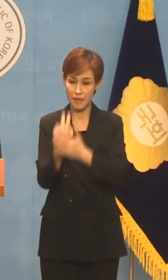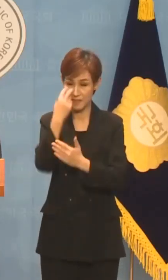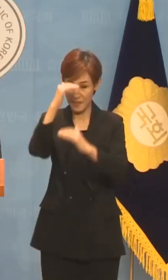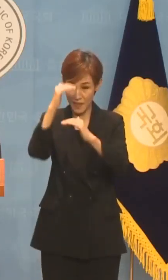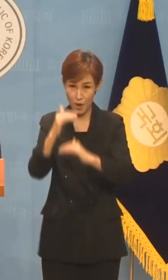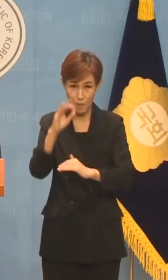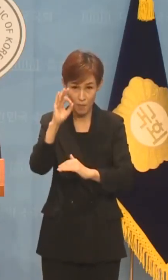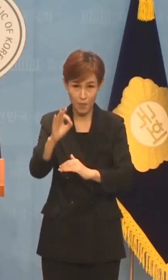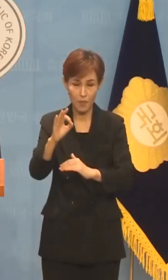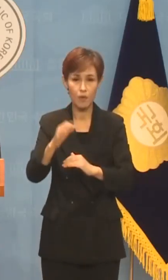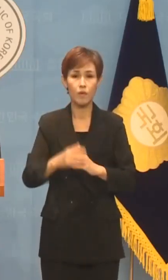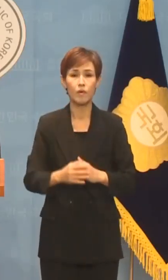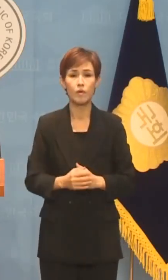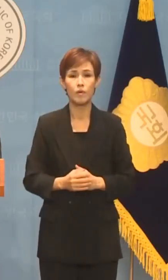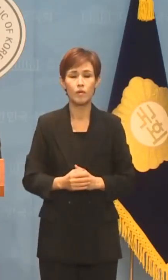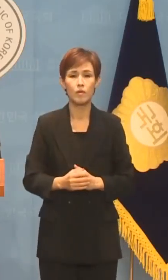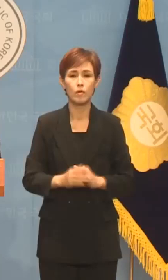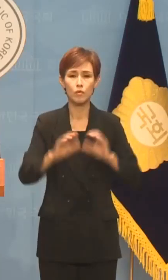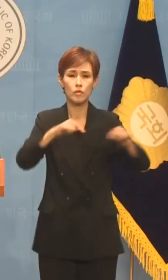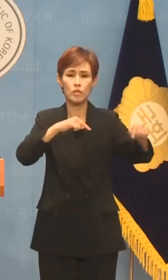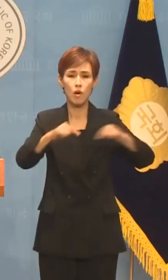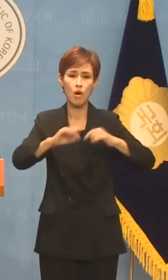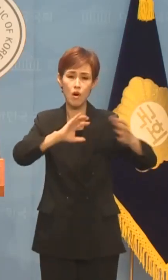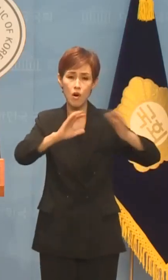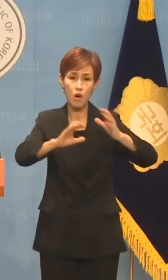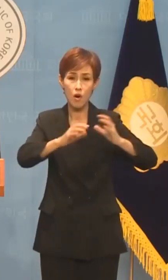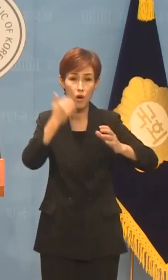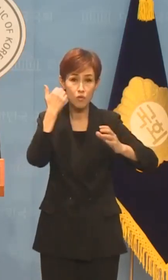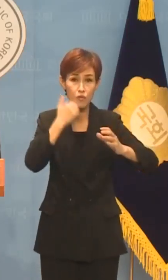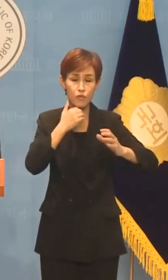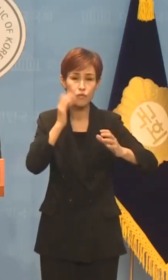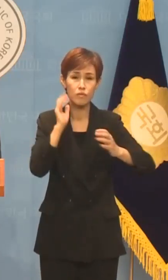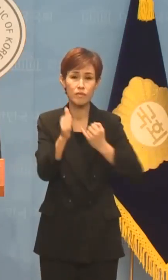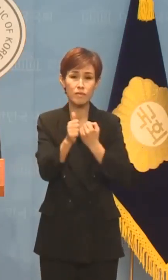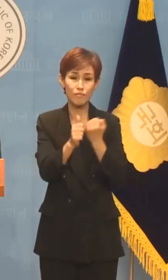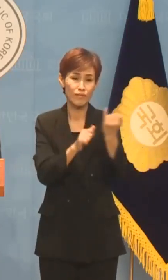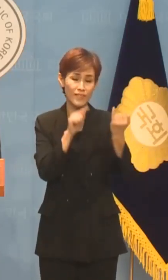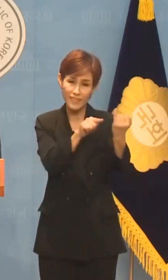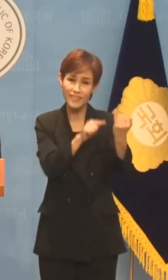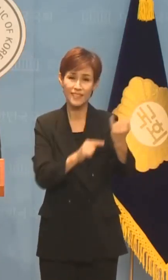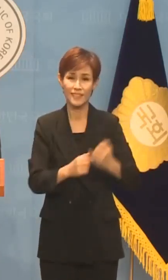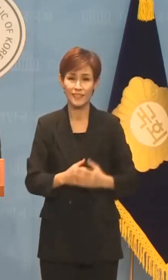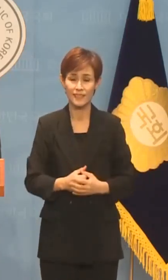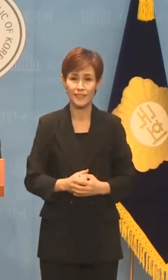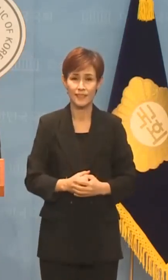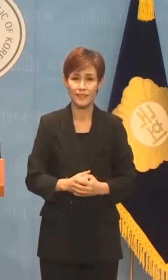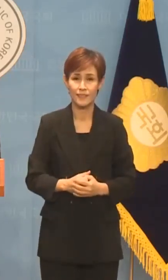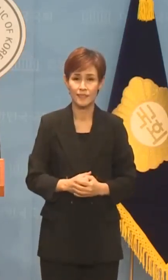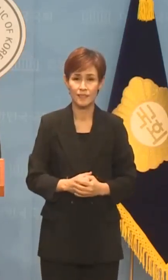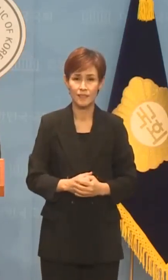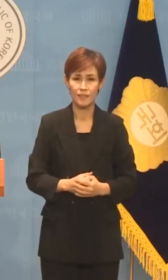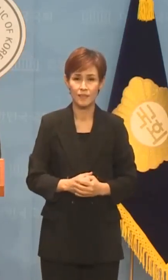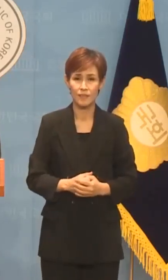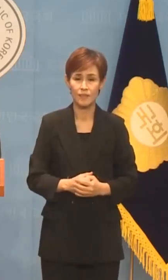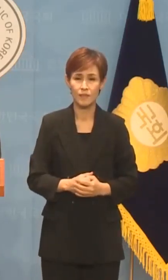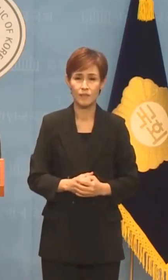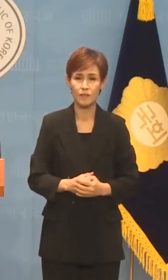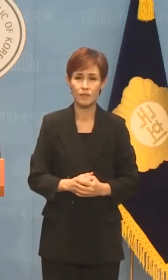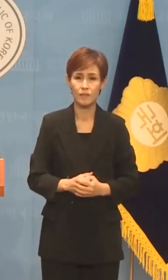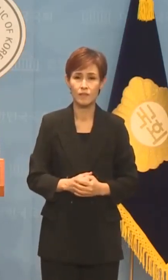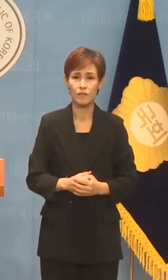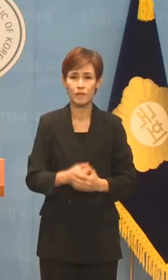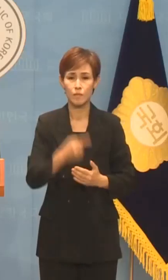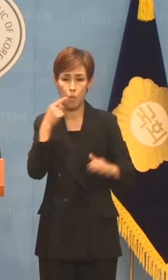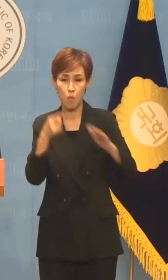따르면 일상적으로 국정을 논의했던 것은 윤석열이 아니라 바로 김건희였습니다.